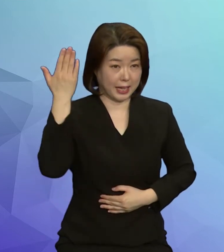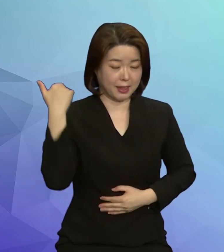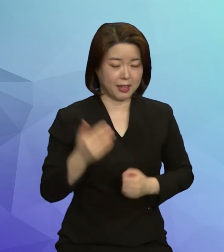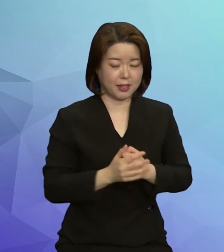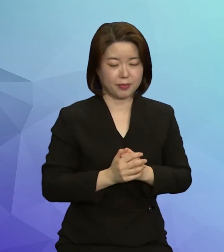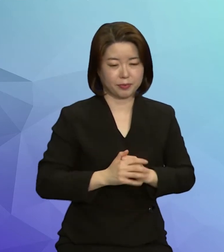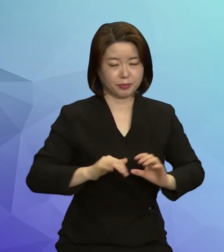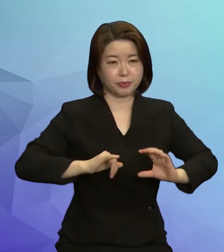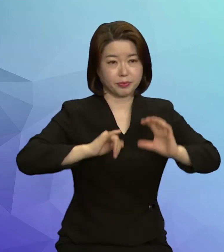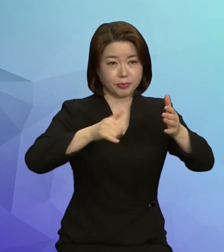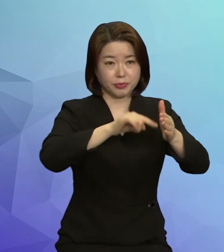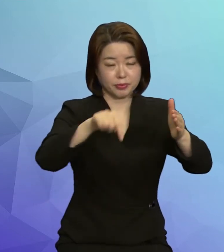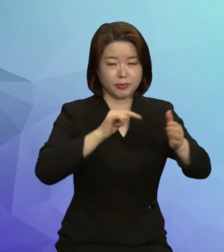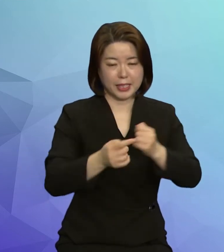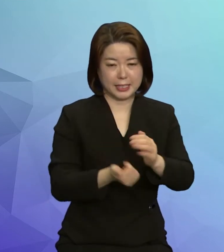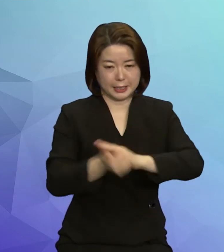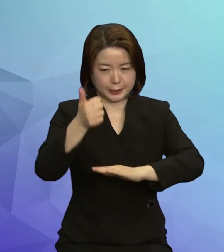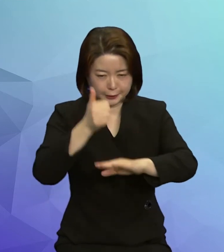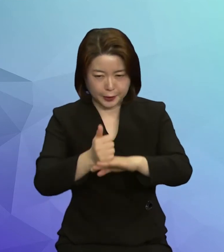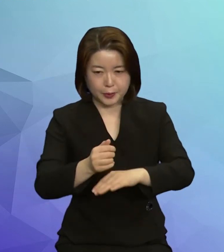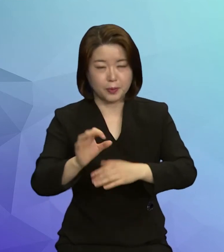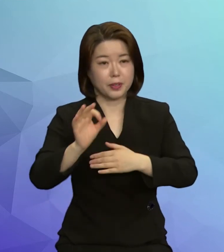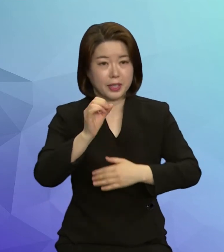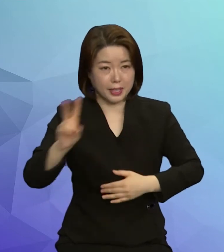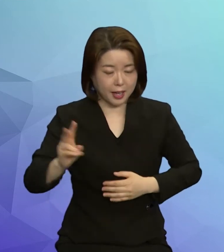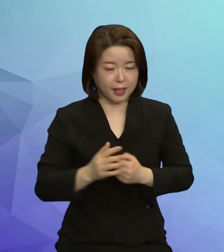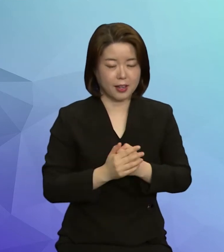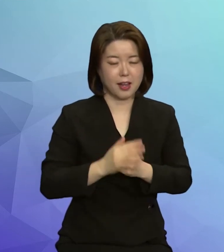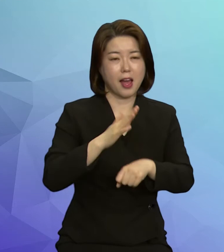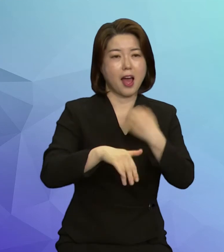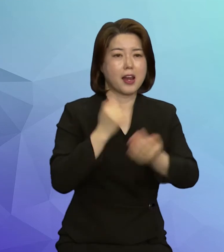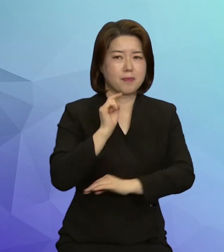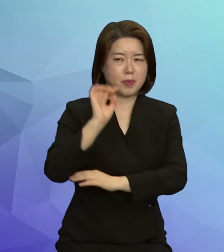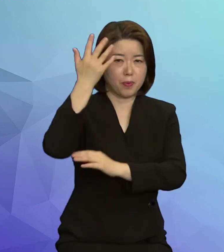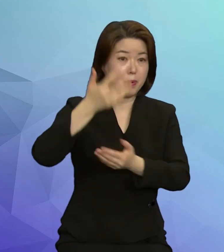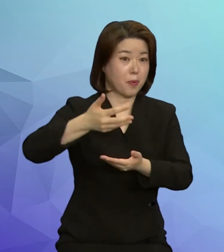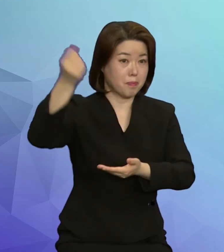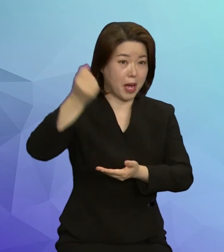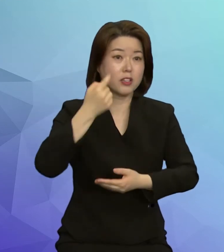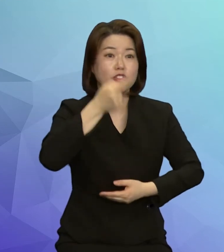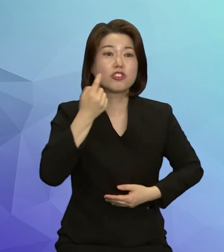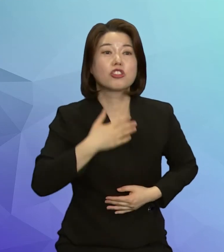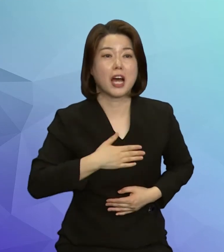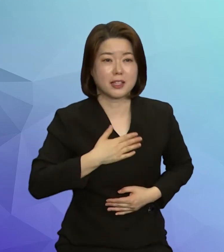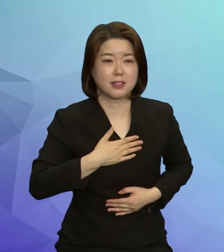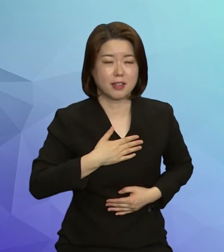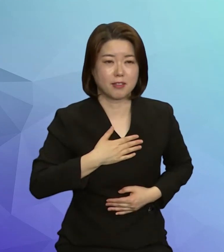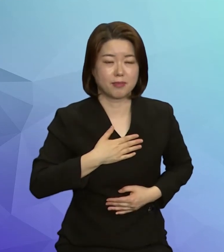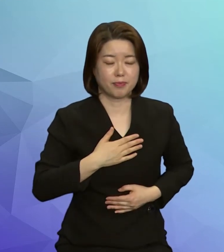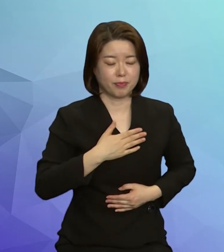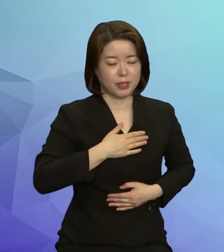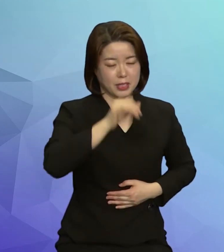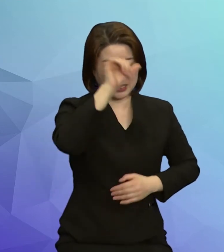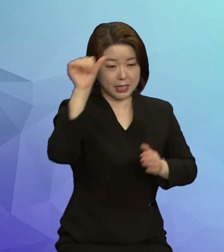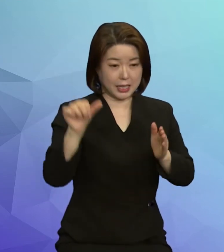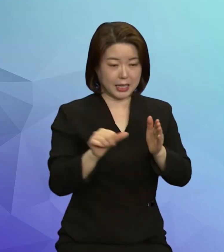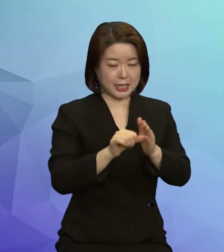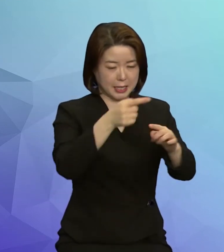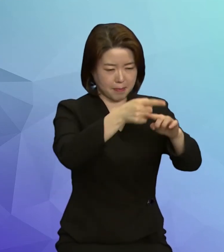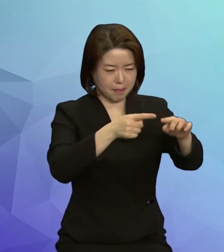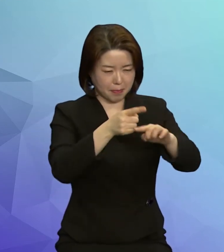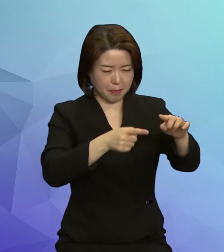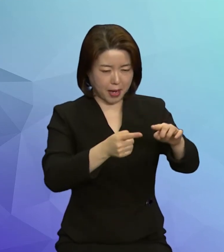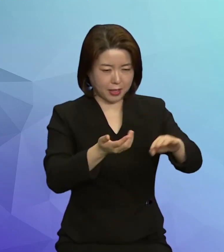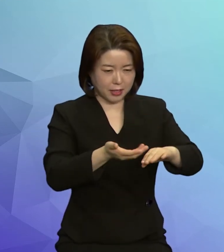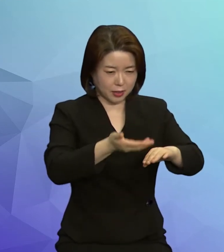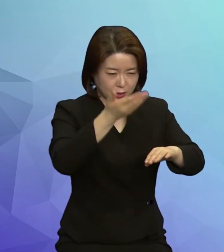저는 한때 세상에서 성공해야 하나님께서 영광 받으시는 줄 알았어요. 제 인생의 반 이상